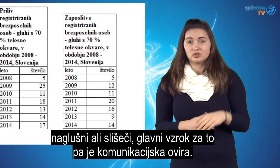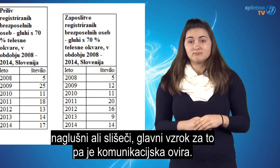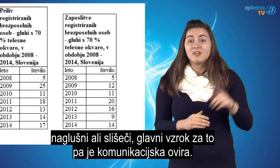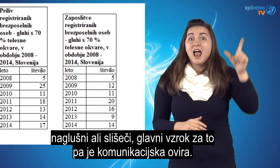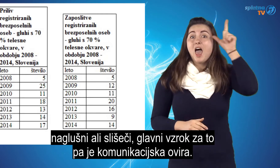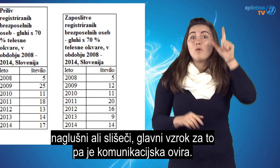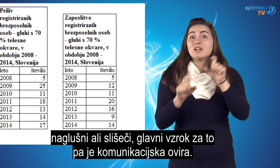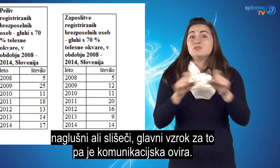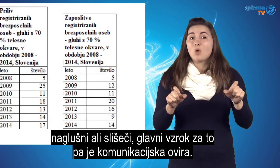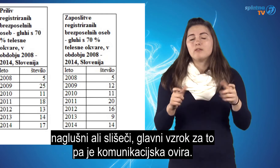komunikacijska ovira.